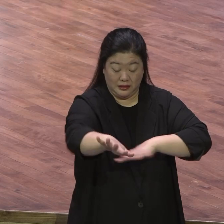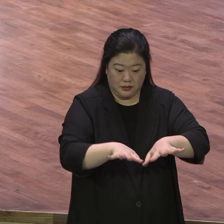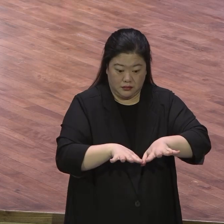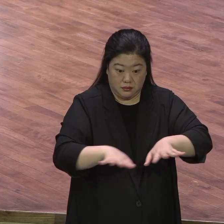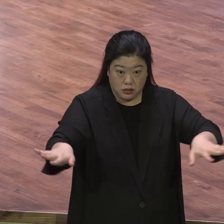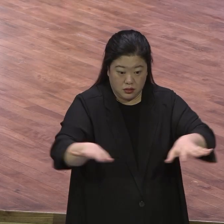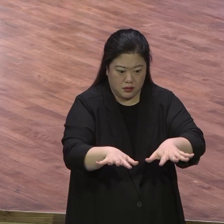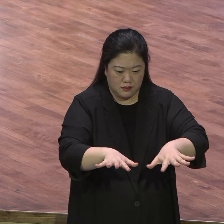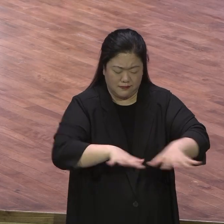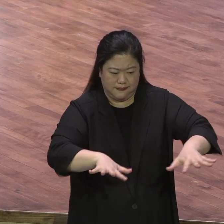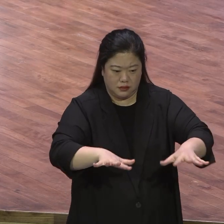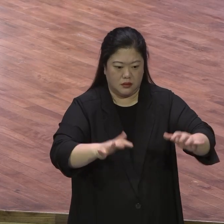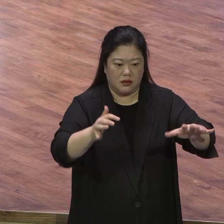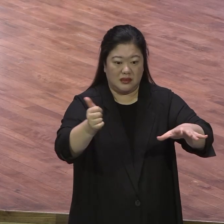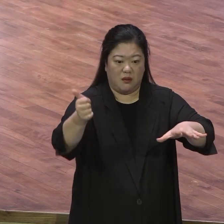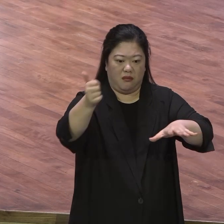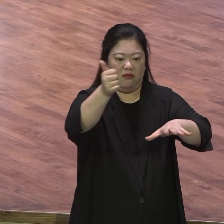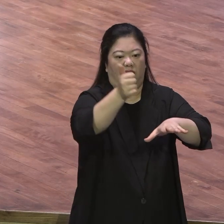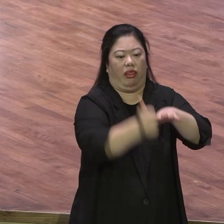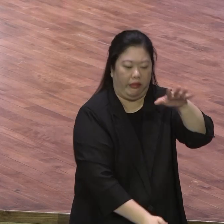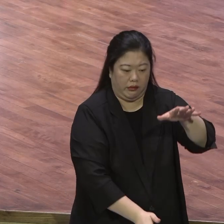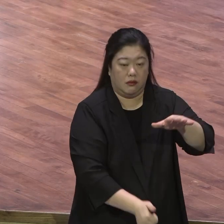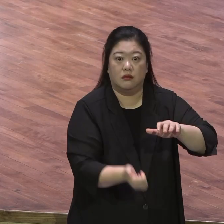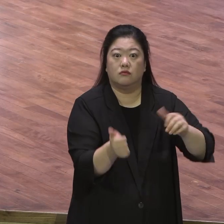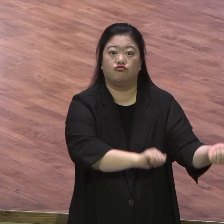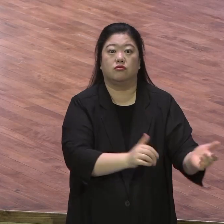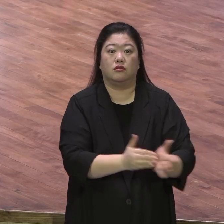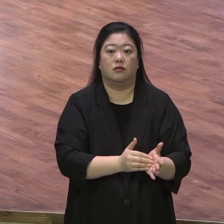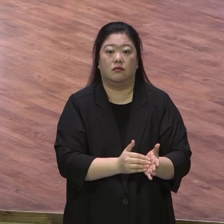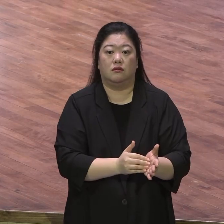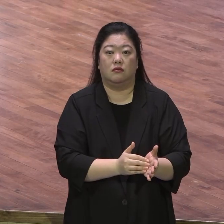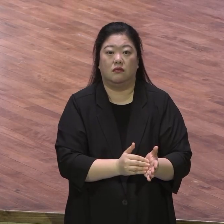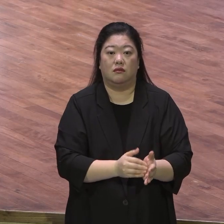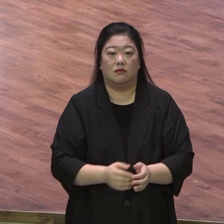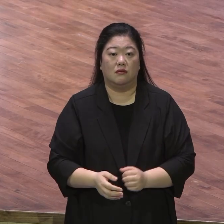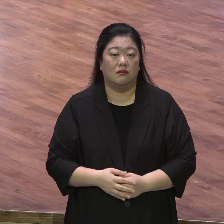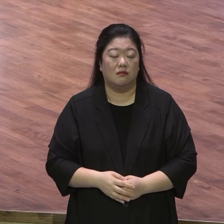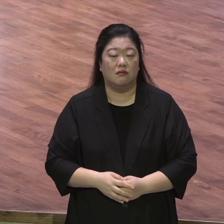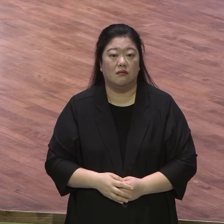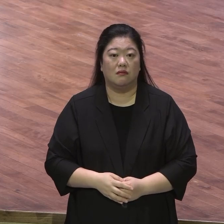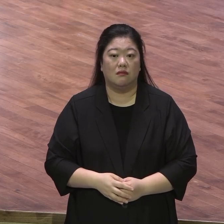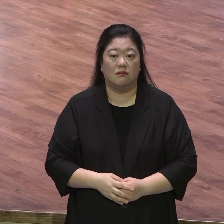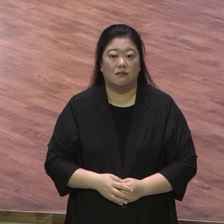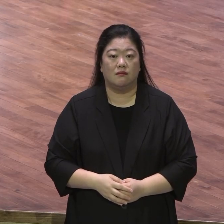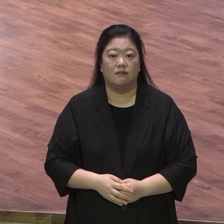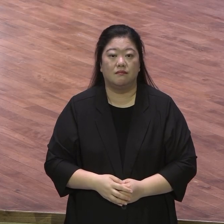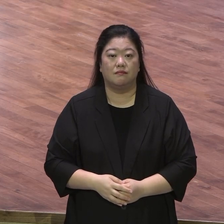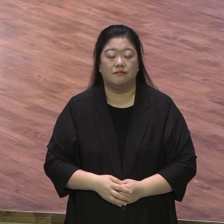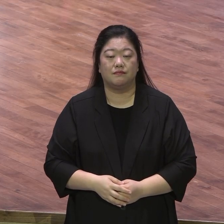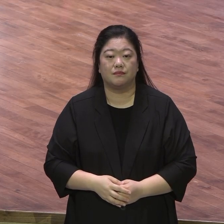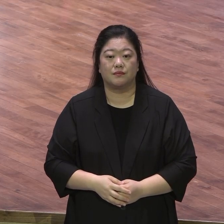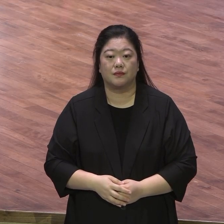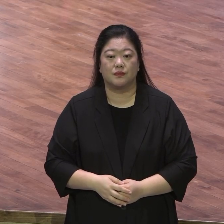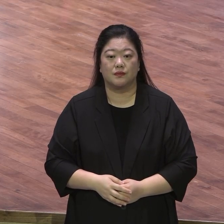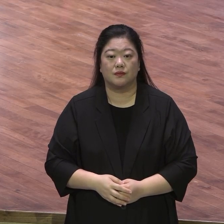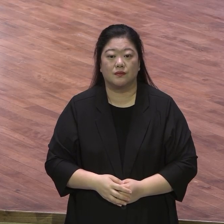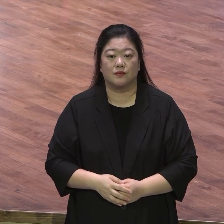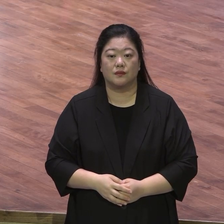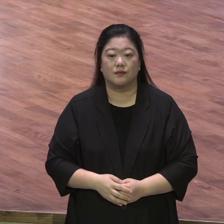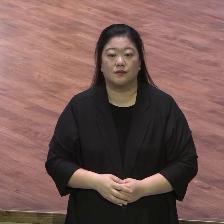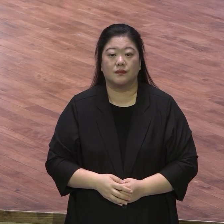또 제사장이 아니면서도 그 분위기 따라서 그 항로에 불을 가지다가